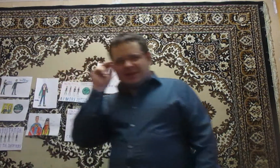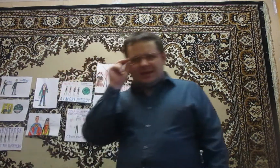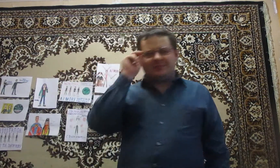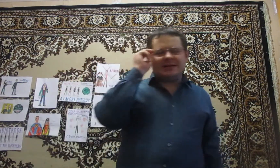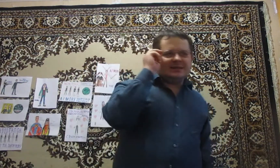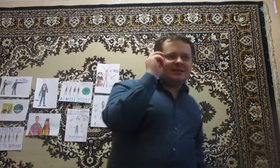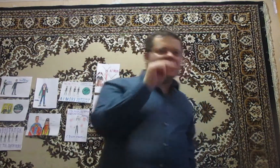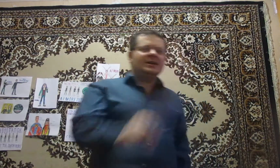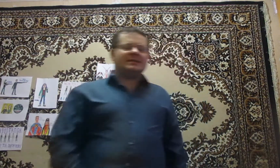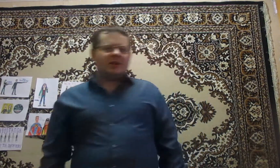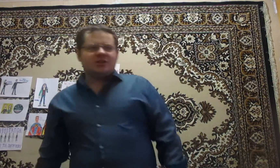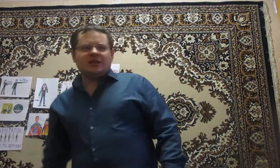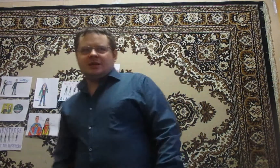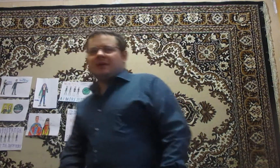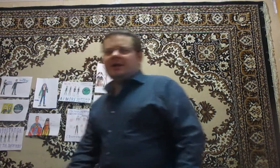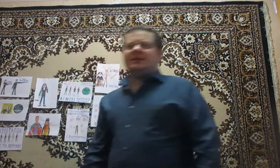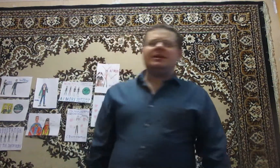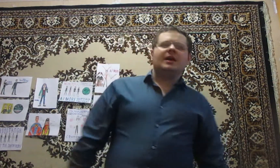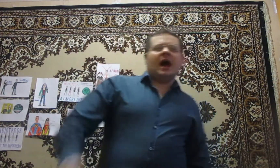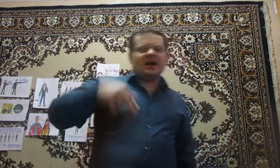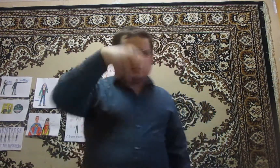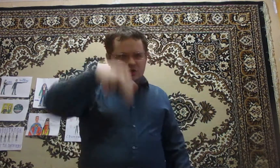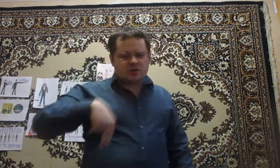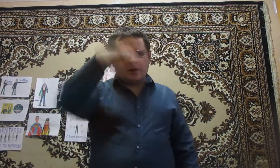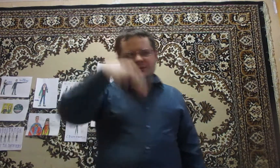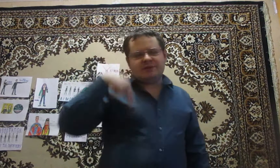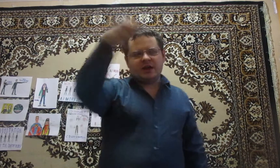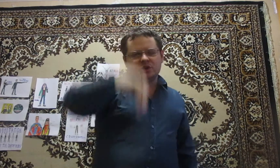и ботинки, сережки и маринки, а здесь Жуков, Тимофей и Рыжко.